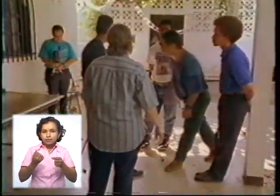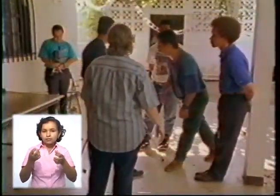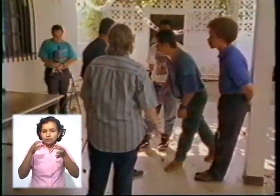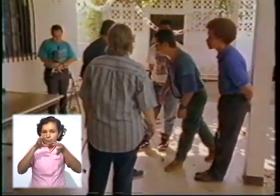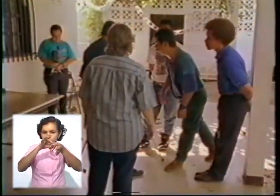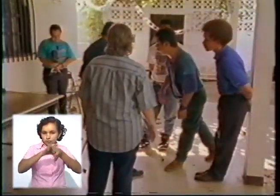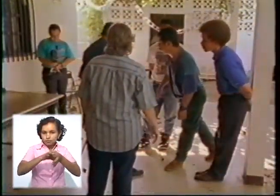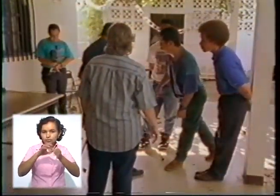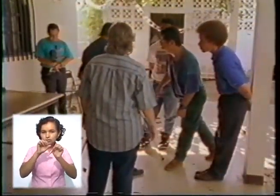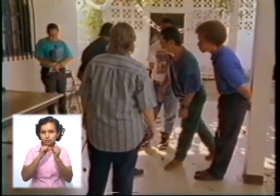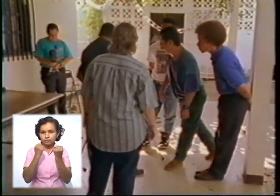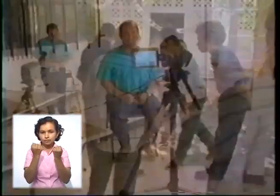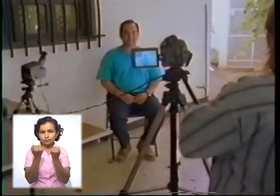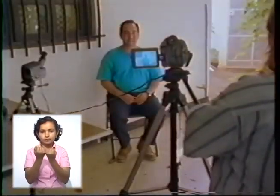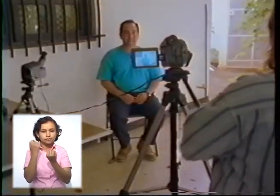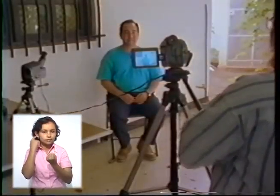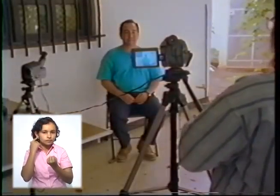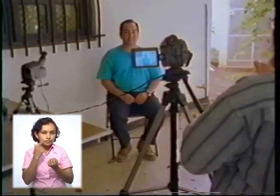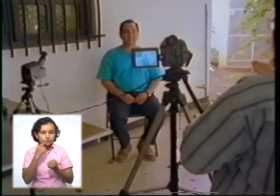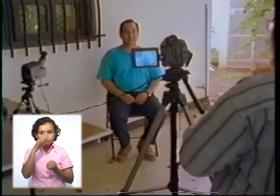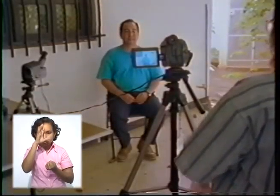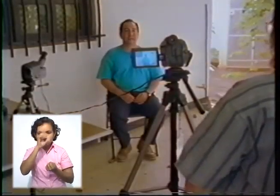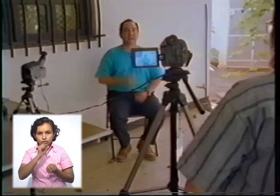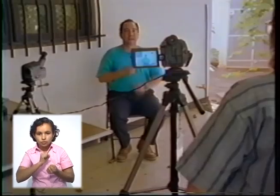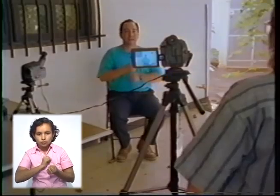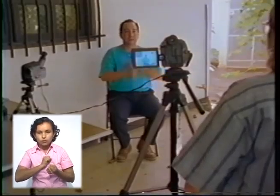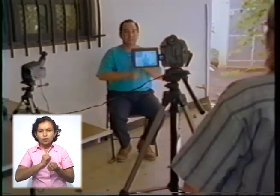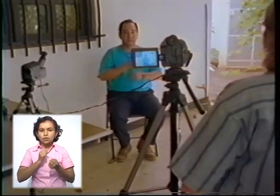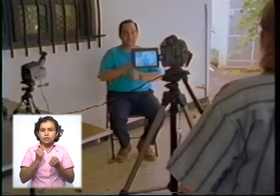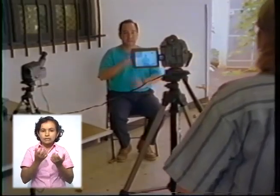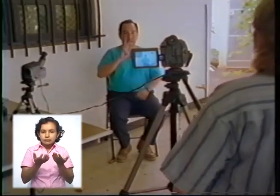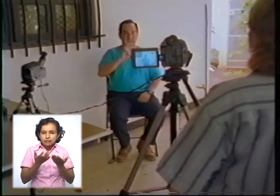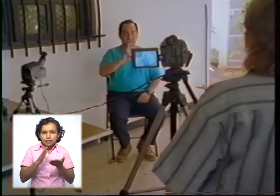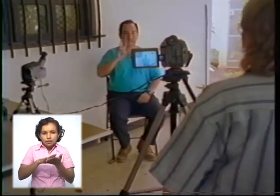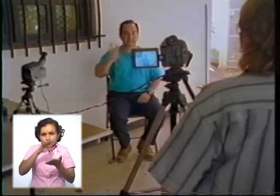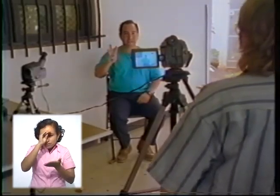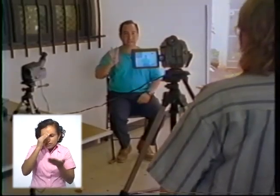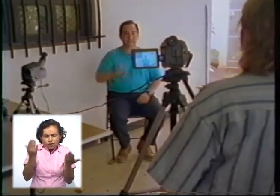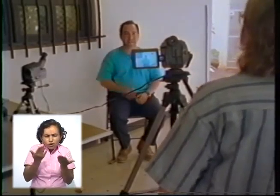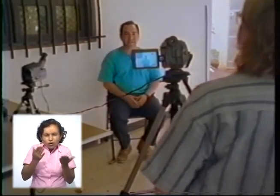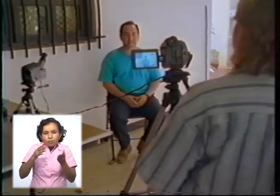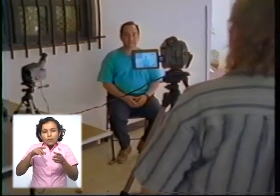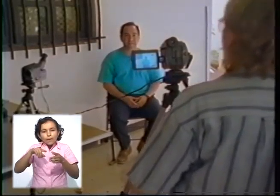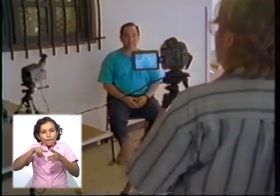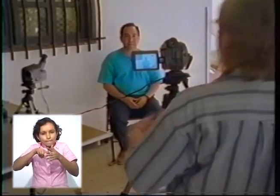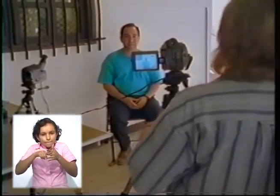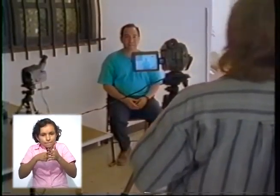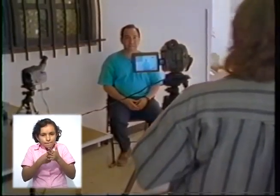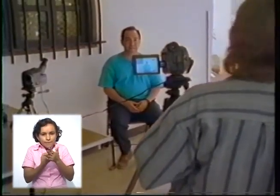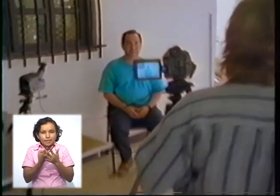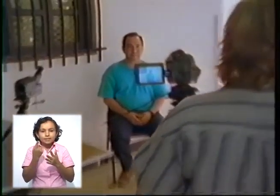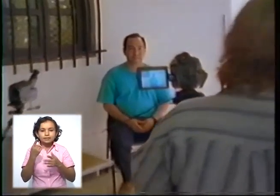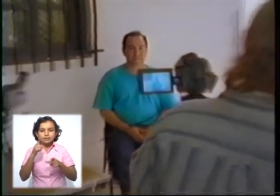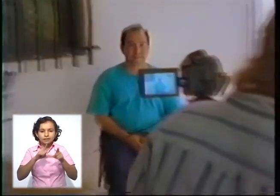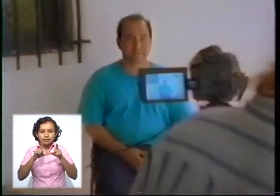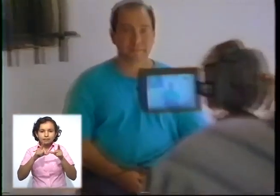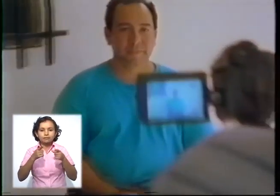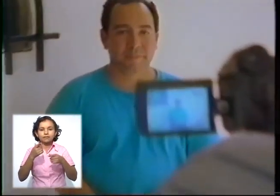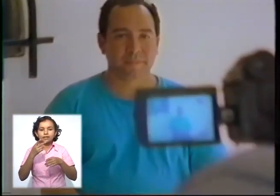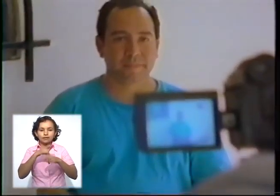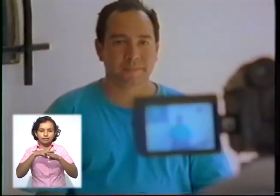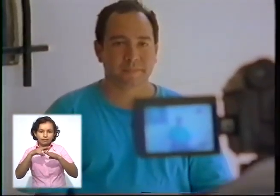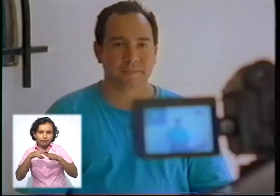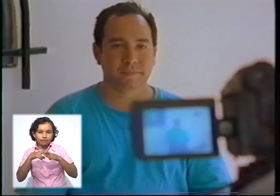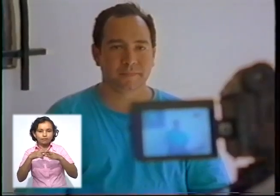Trabajando mano a mano con la Asociación Nacional de Sordos, Yuri y sus colegas tratan de comprender cómo evoluciona la lengua con sus